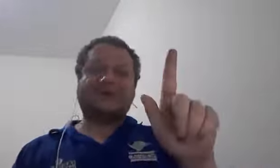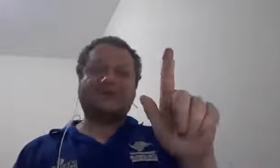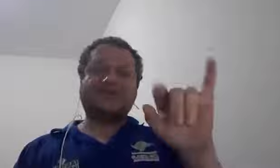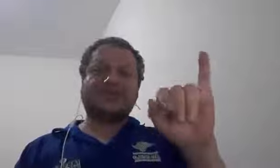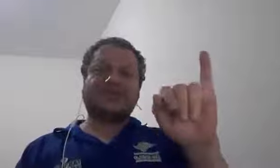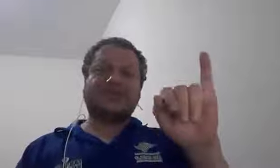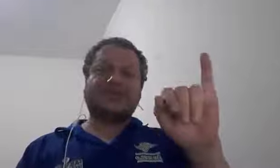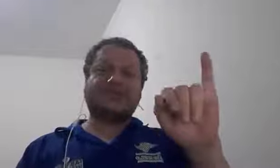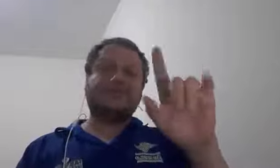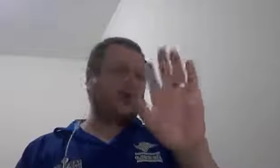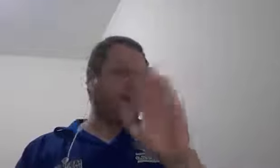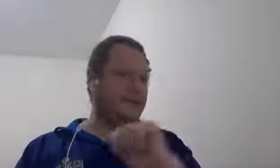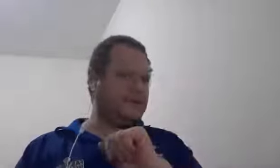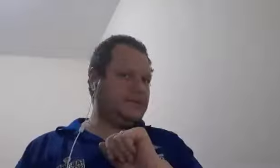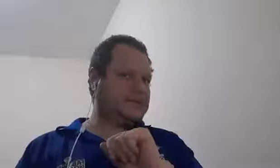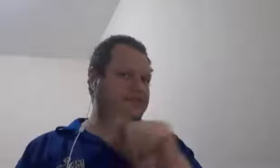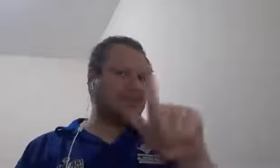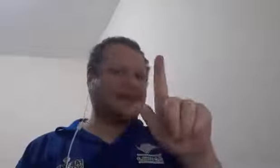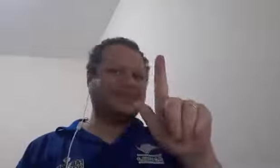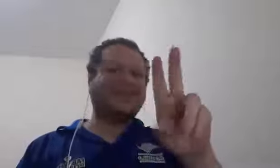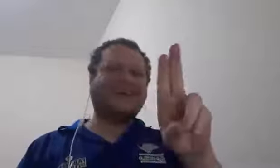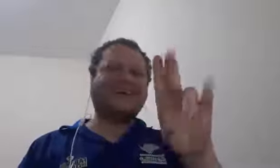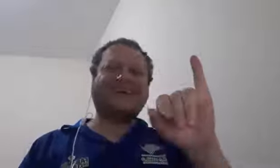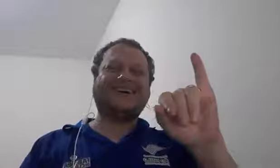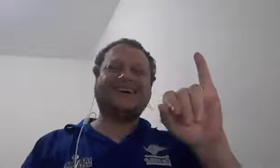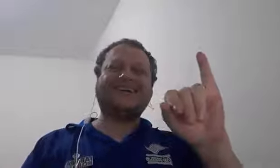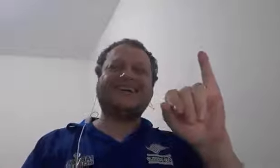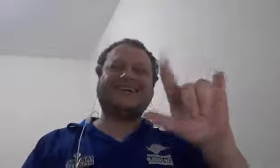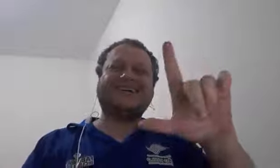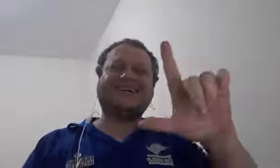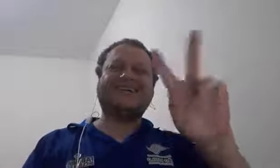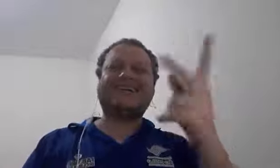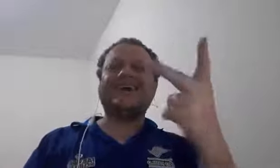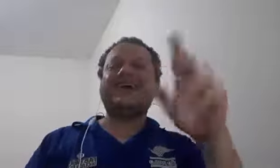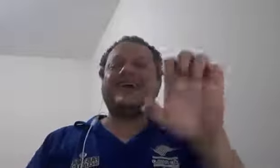Sinal de, opa, ia escrevendo errado. Gui